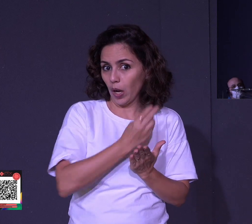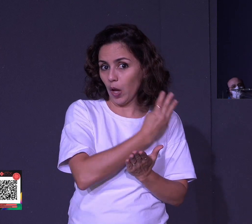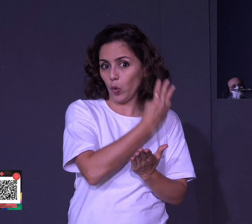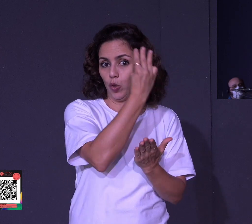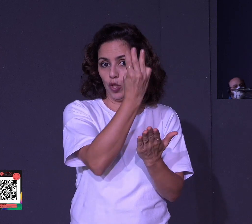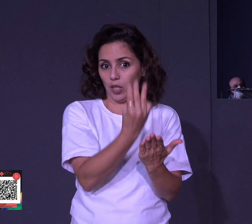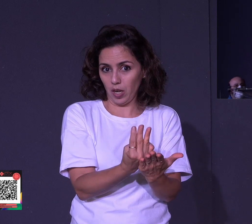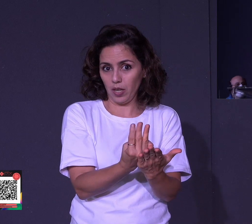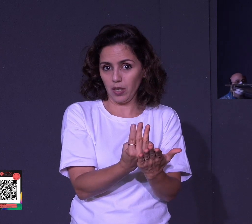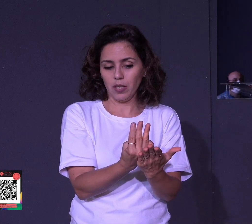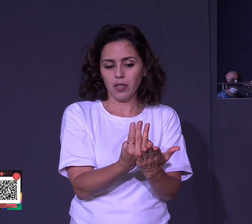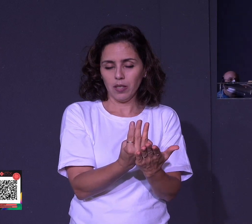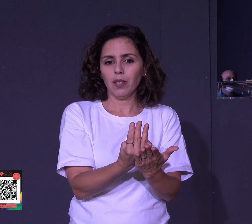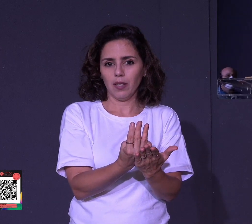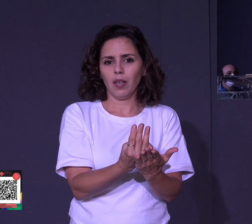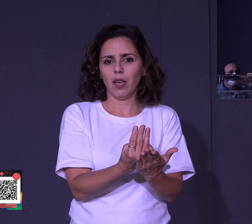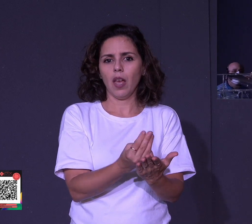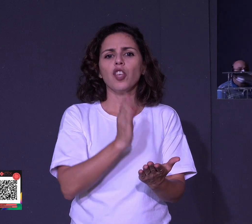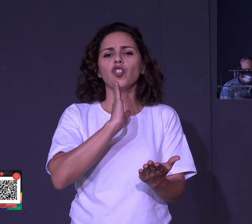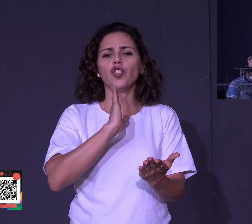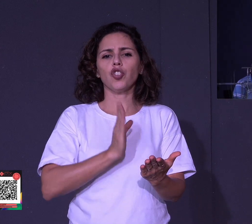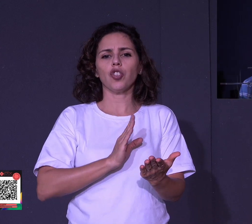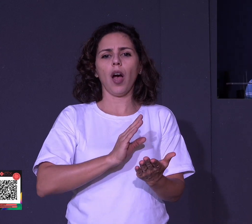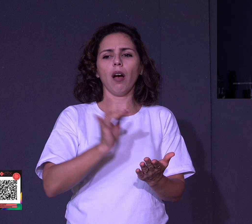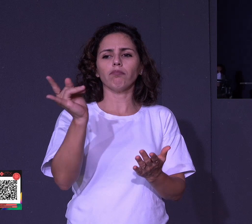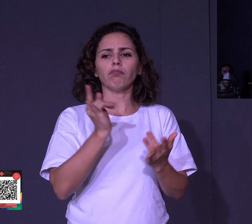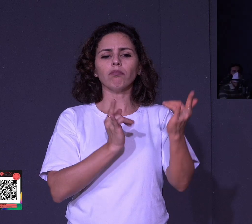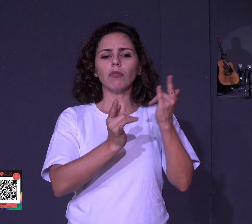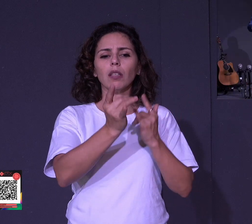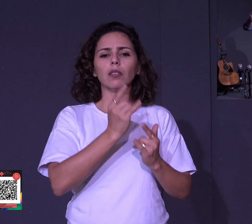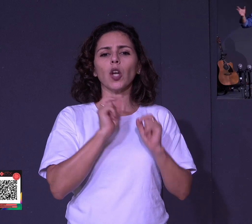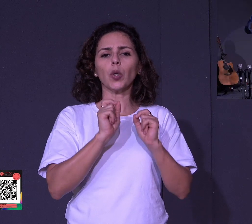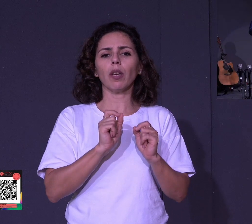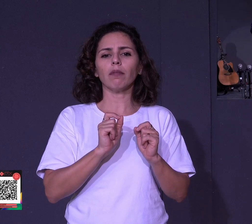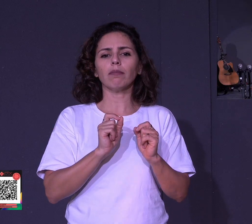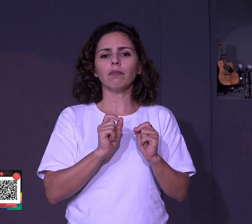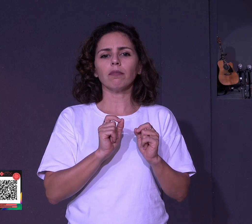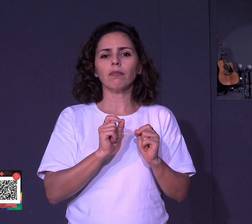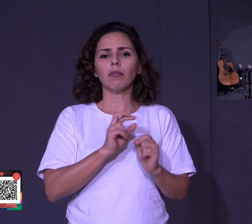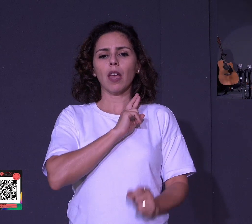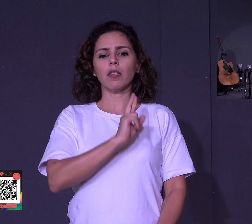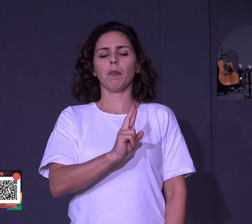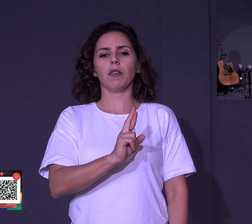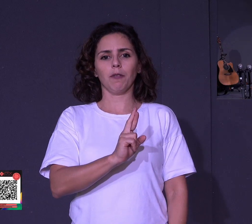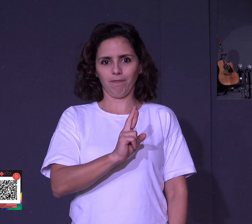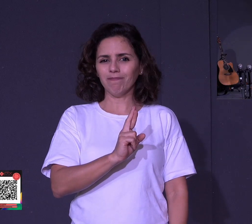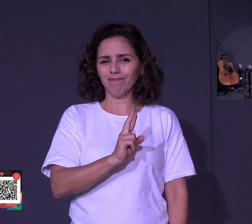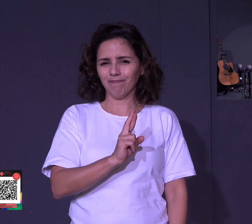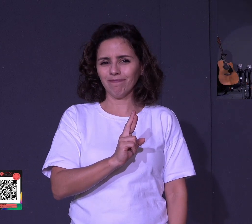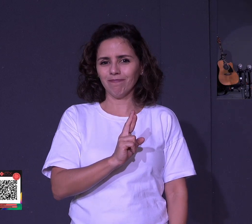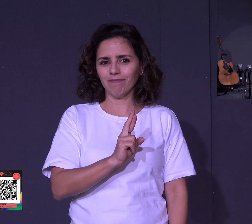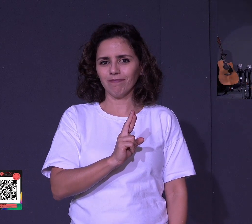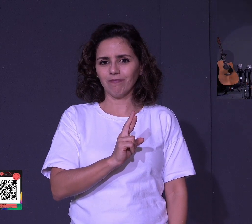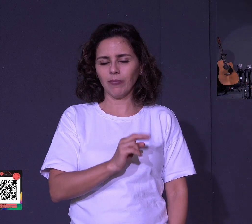Aí os meninos que têm a boca podre, suja, né? Aí quando vê que quem falou isso foi Kíria. E aí quando